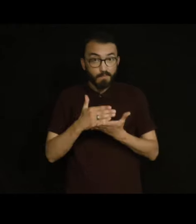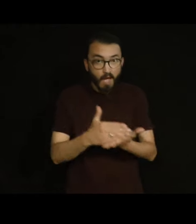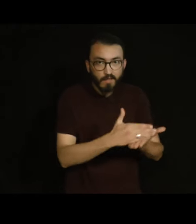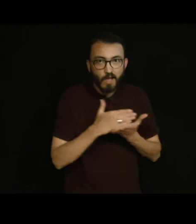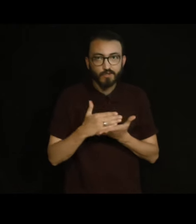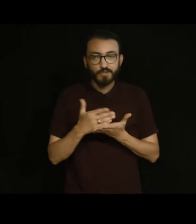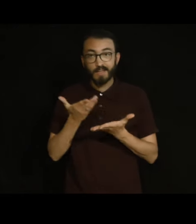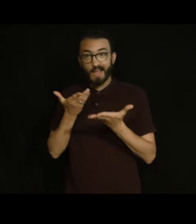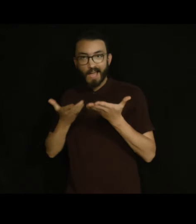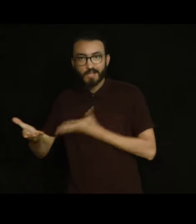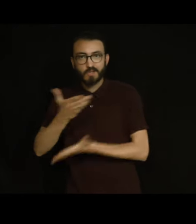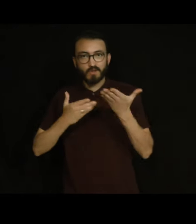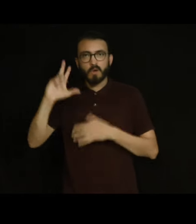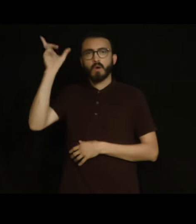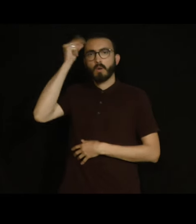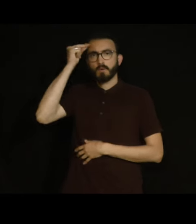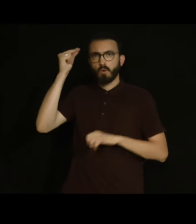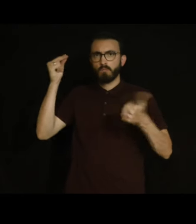Partage, échange,